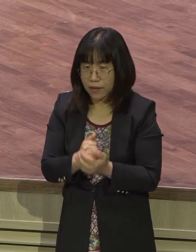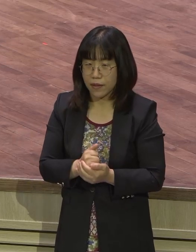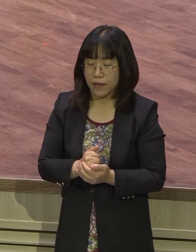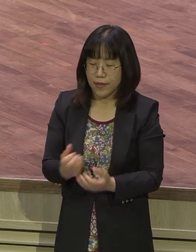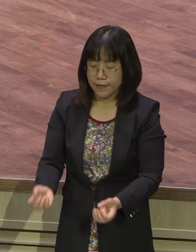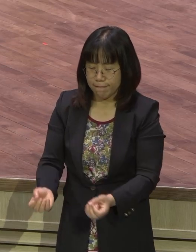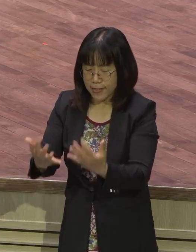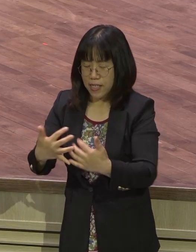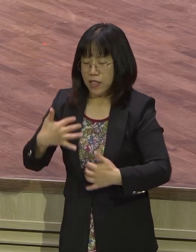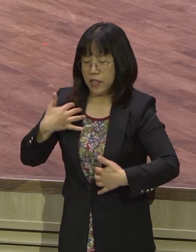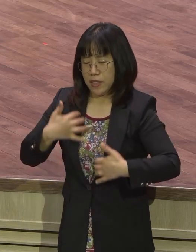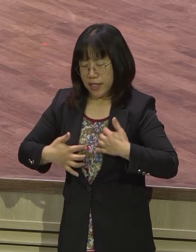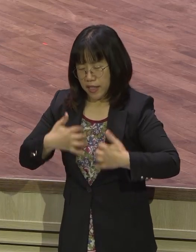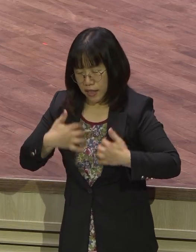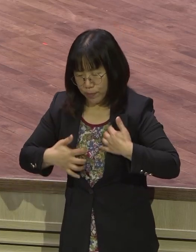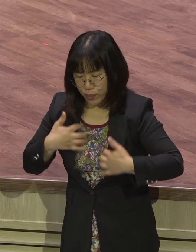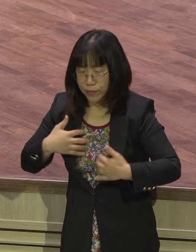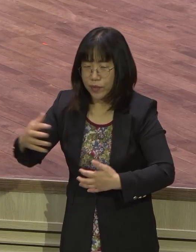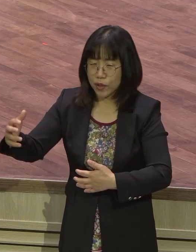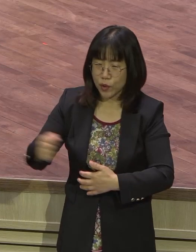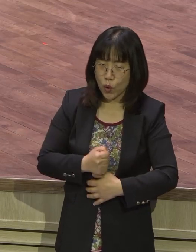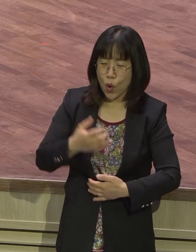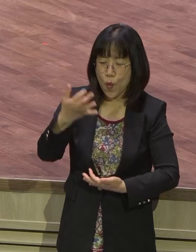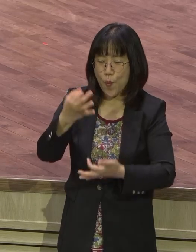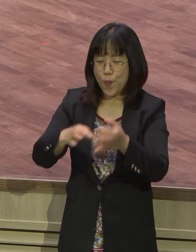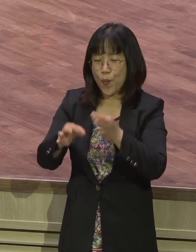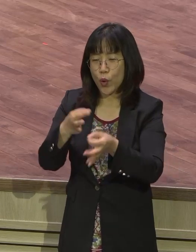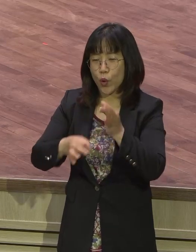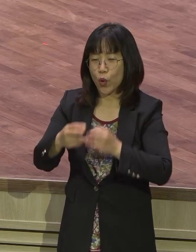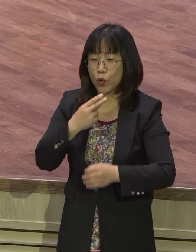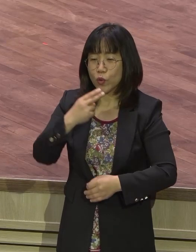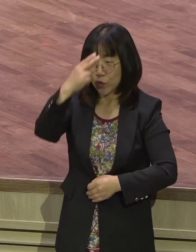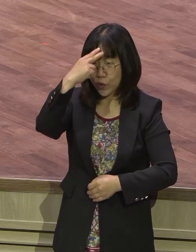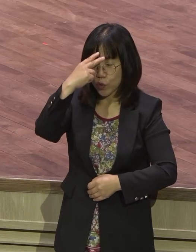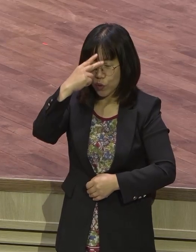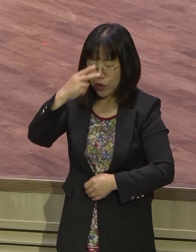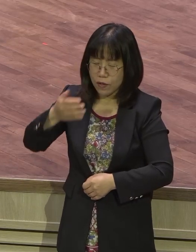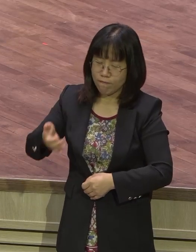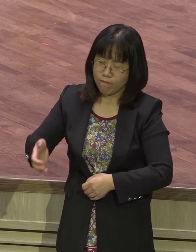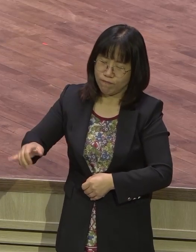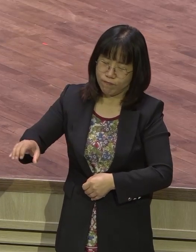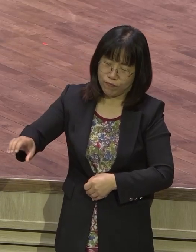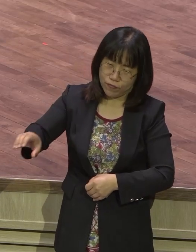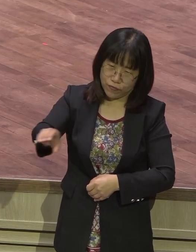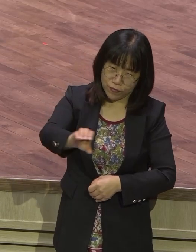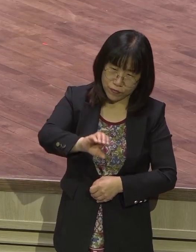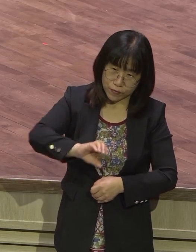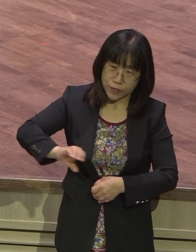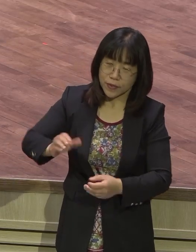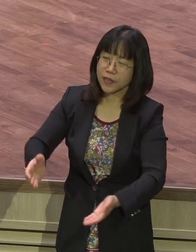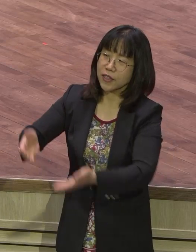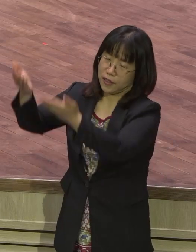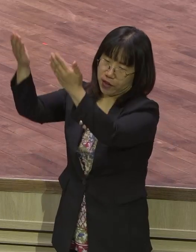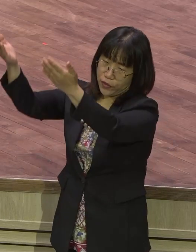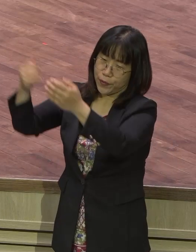마음으로 포도주를 부어서 드리는 제사 방법이었습니다 이 화목죄를 화목죄는